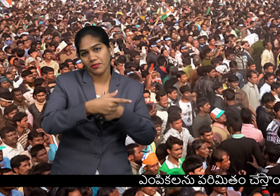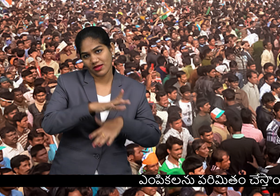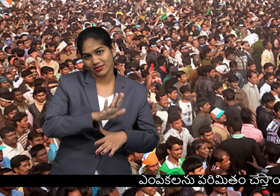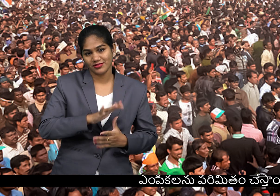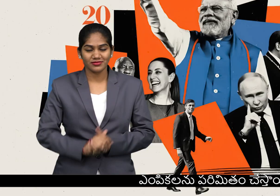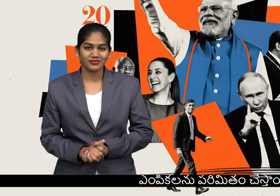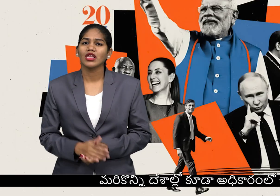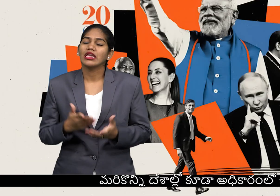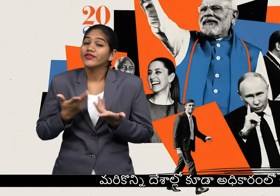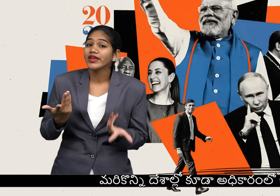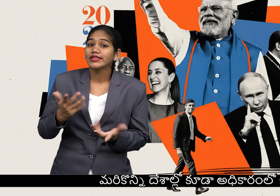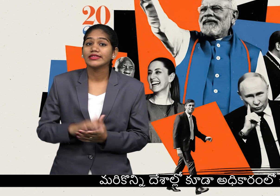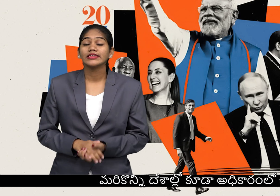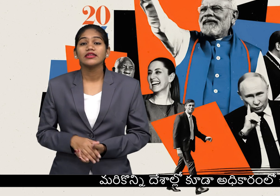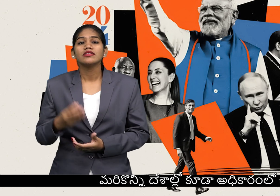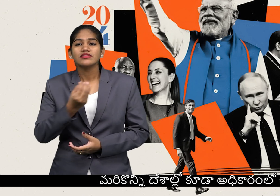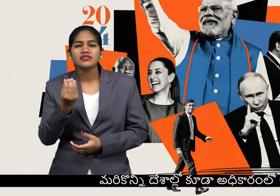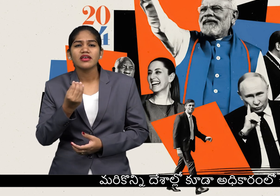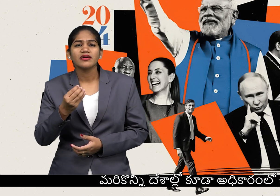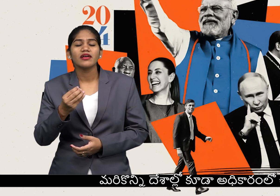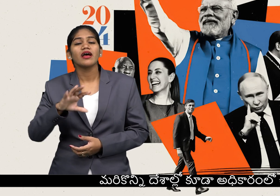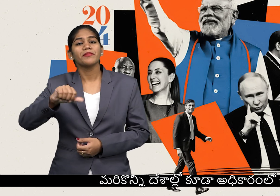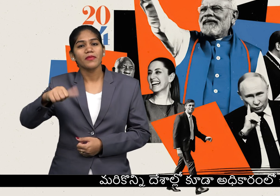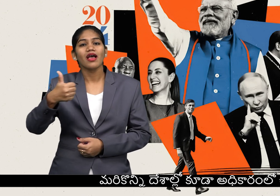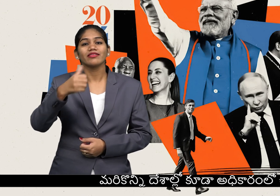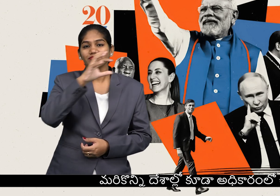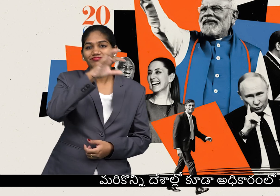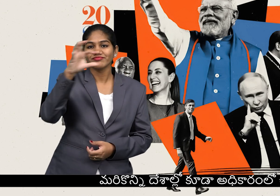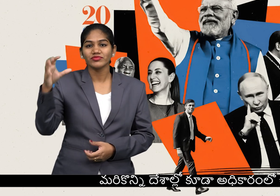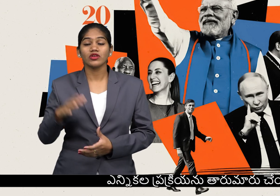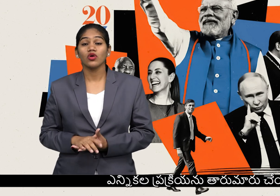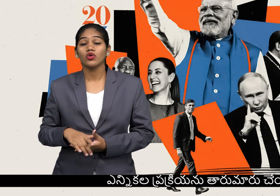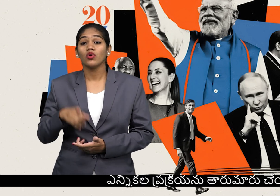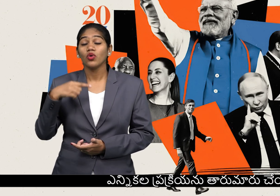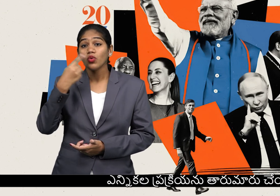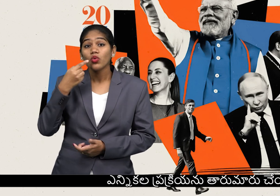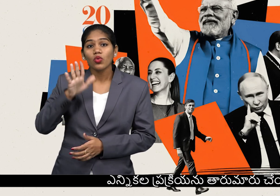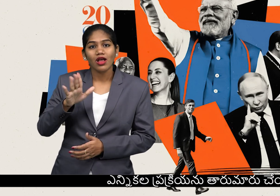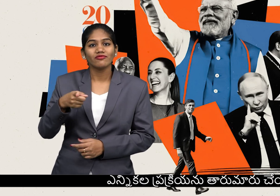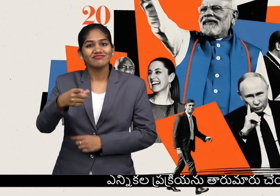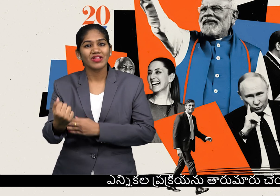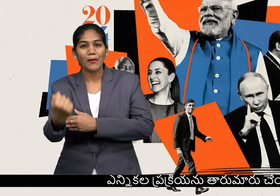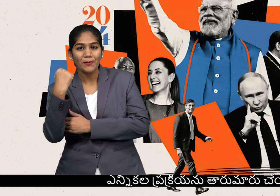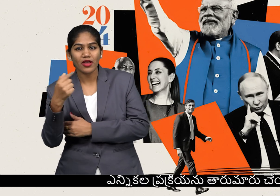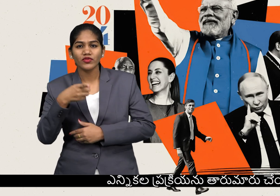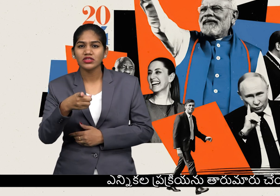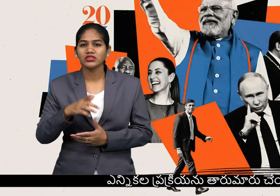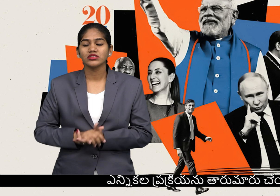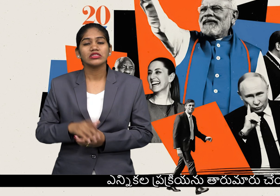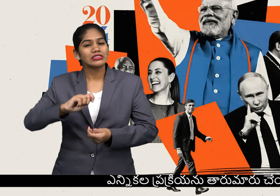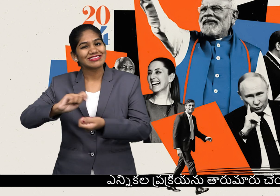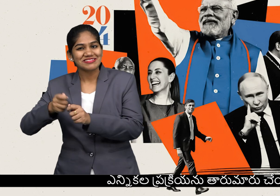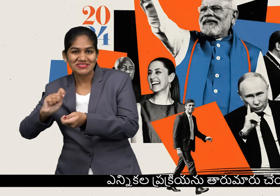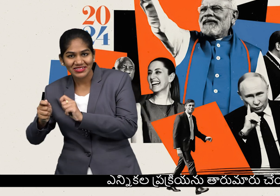చేస్తాయి. మరికొన్ని దేశాల్లో కూడా అధికారంలో ఉన్నవారు ఎన్నికల ప్రక్రియను తారుమారు